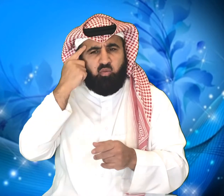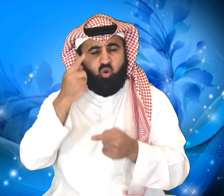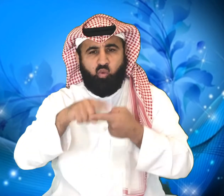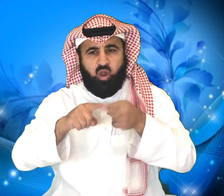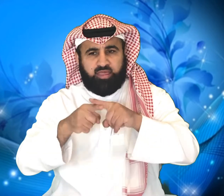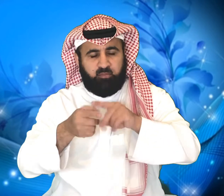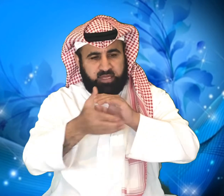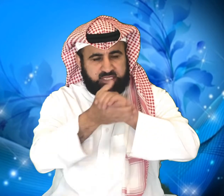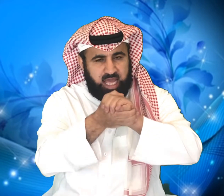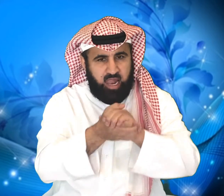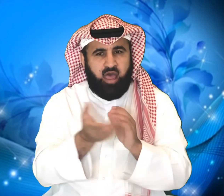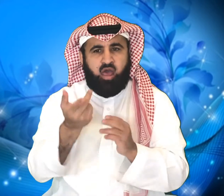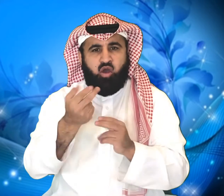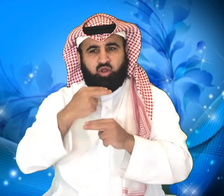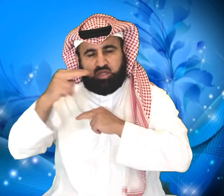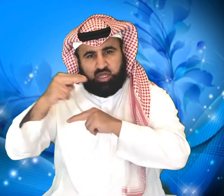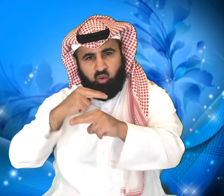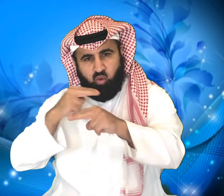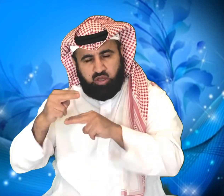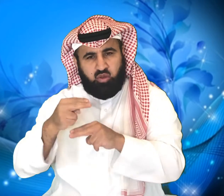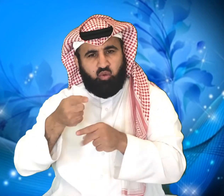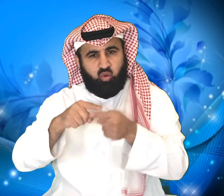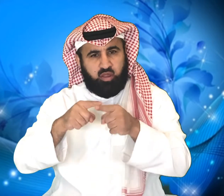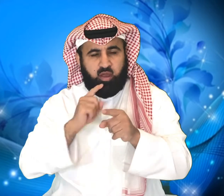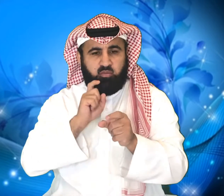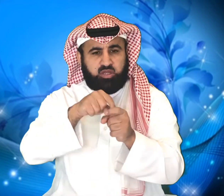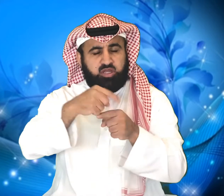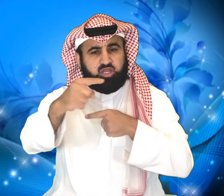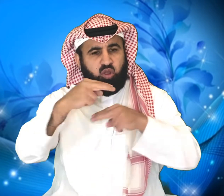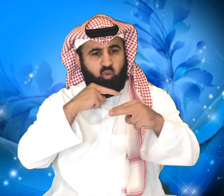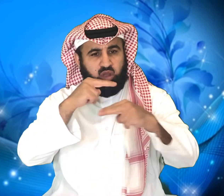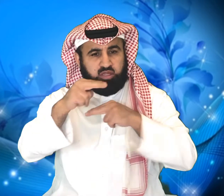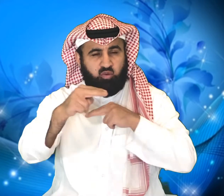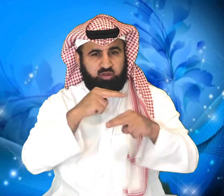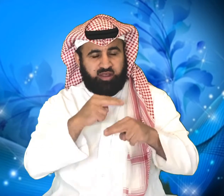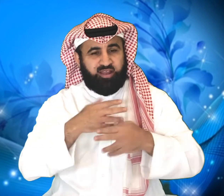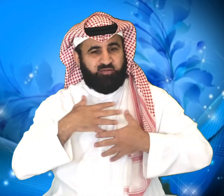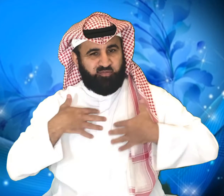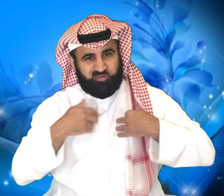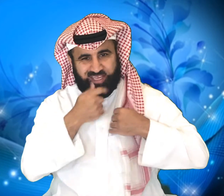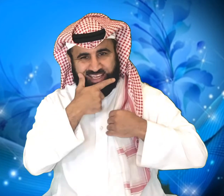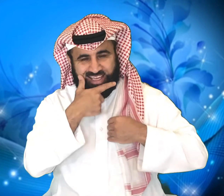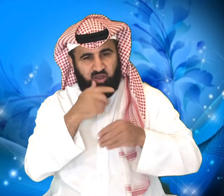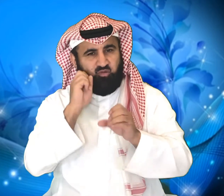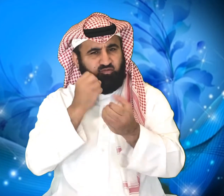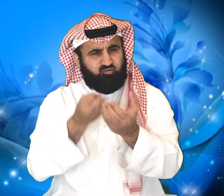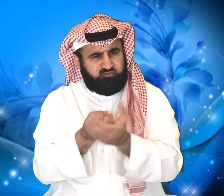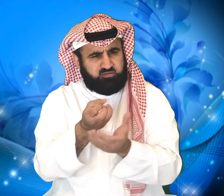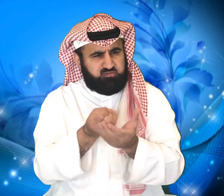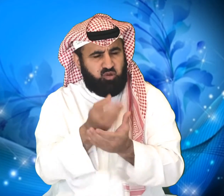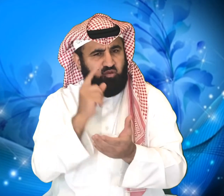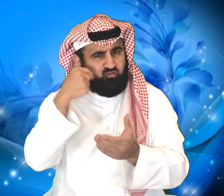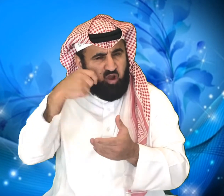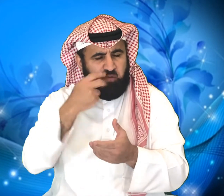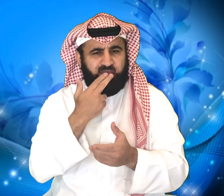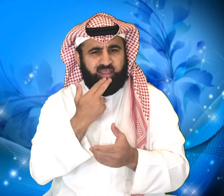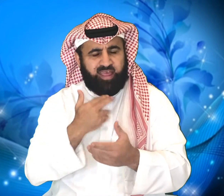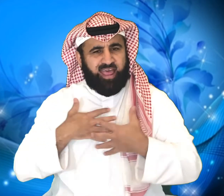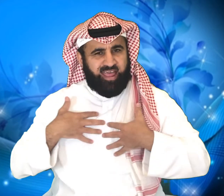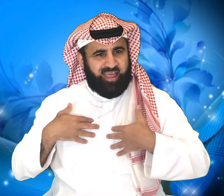بهدف صلة الرحم وتواصل مع أرحامه عبر هذه المجموعة وأتحفهم بالمقاطع النافعة المفيدة التي